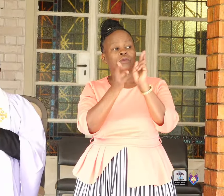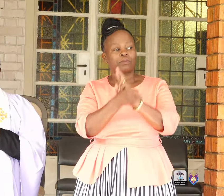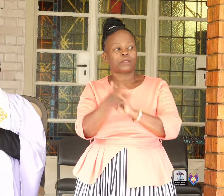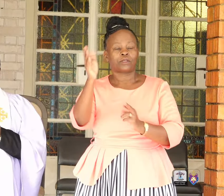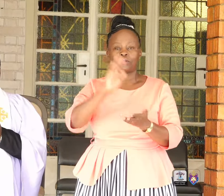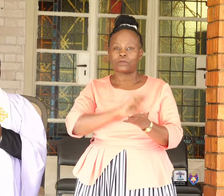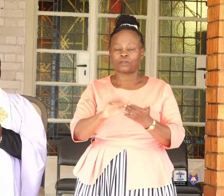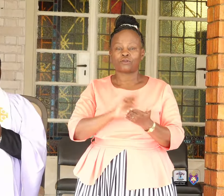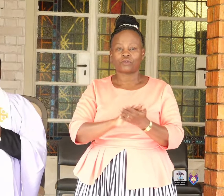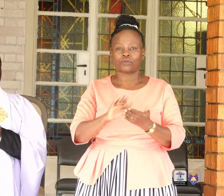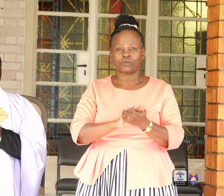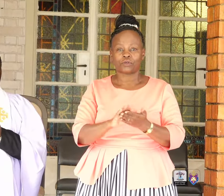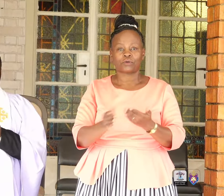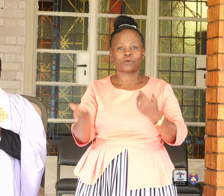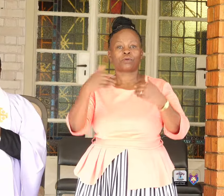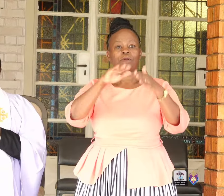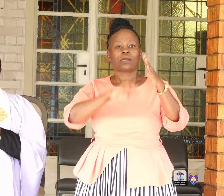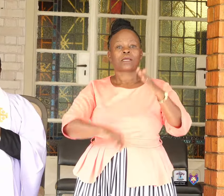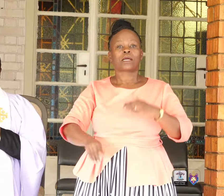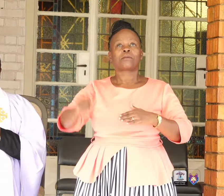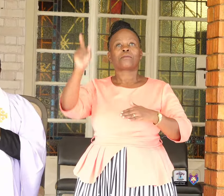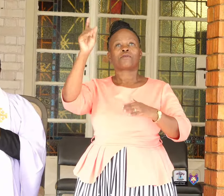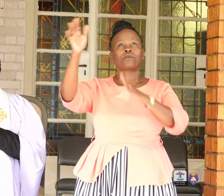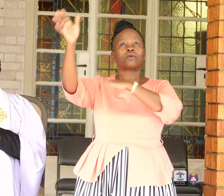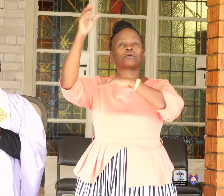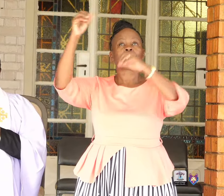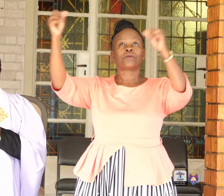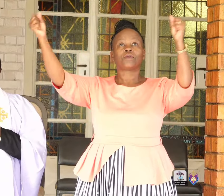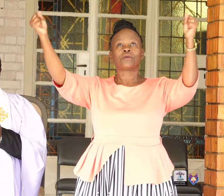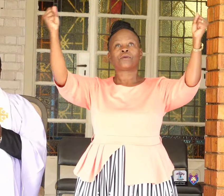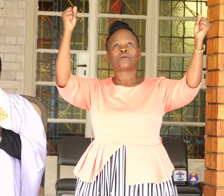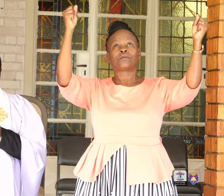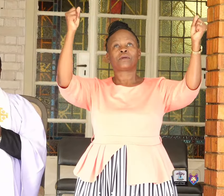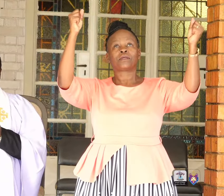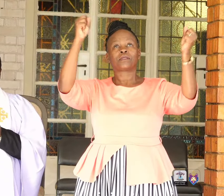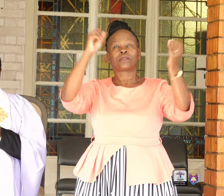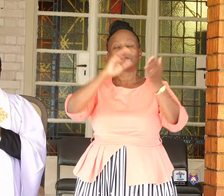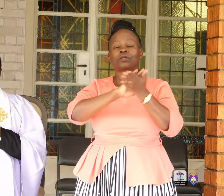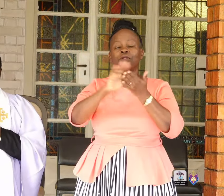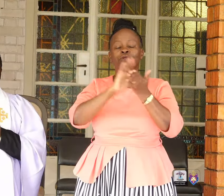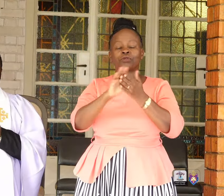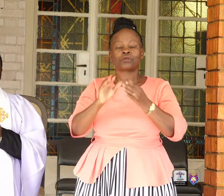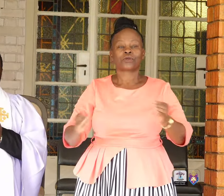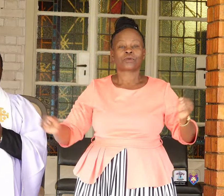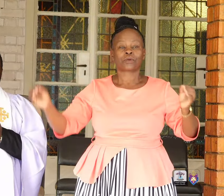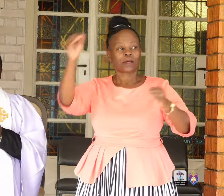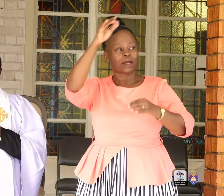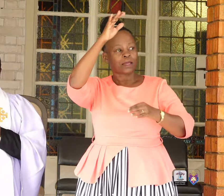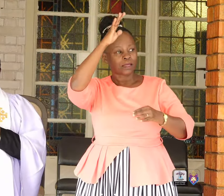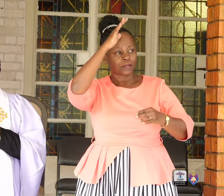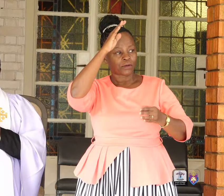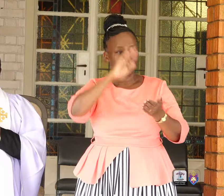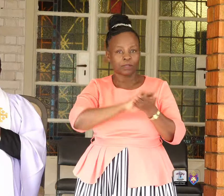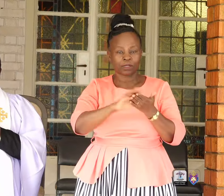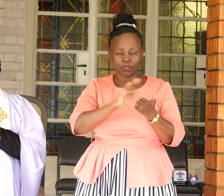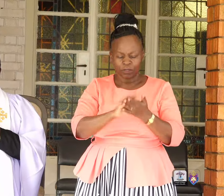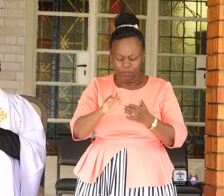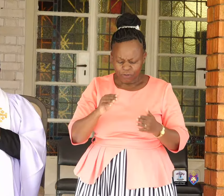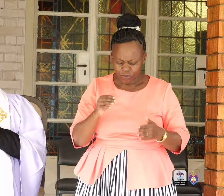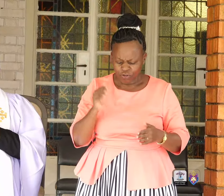kubasaasira. Tujja maaso go Katonda ow'ekisa, otusaasire ayi Katonda, tusaasire